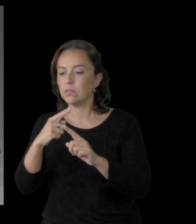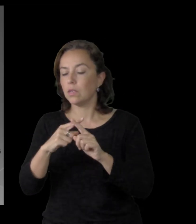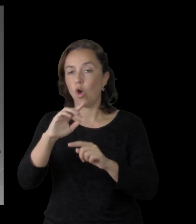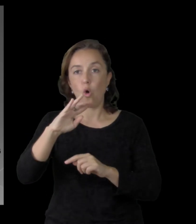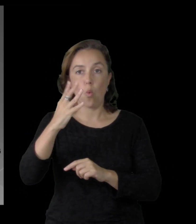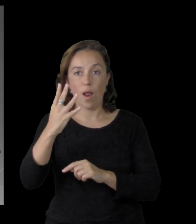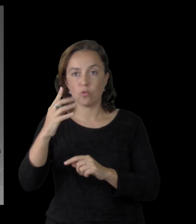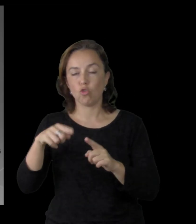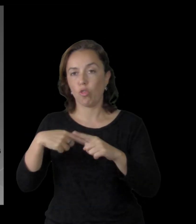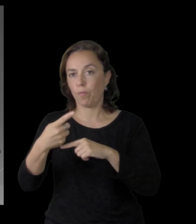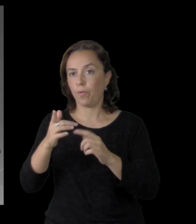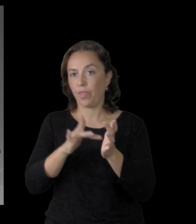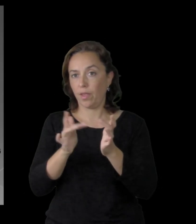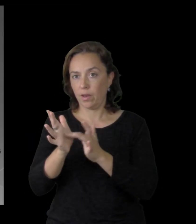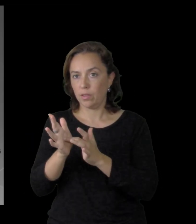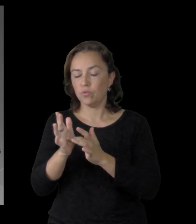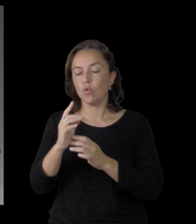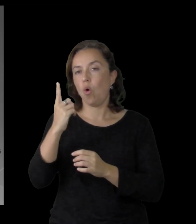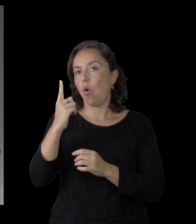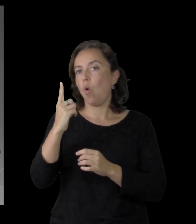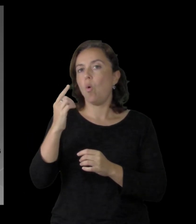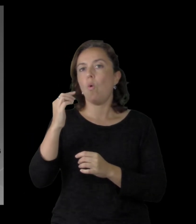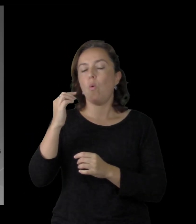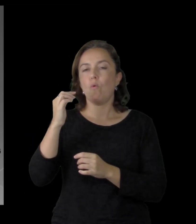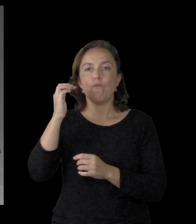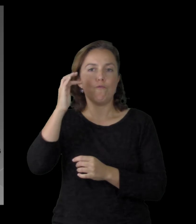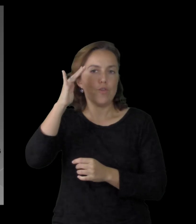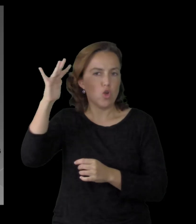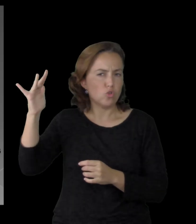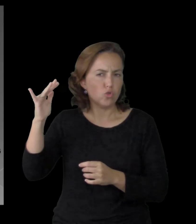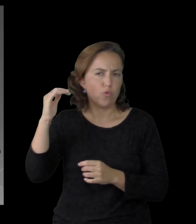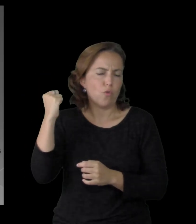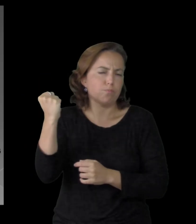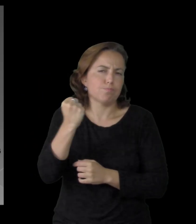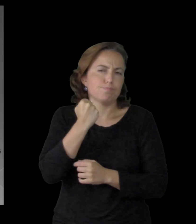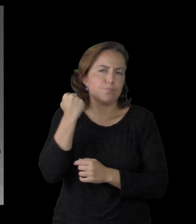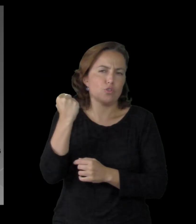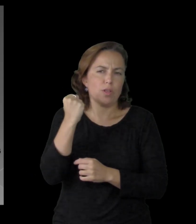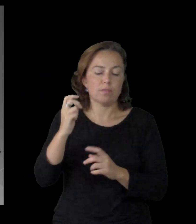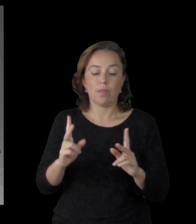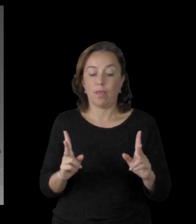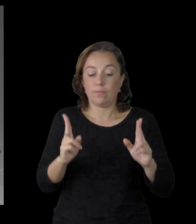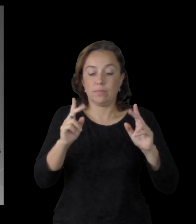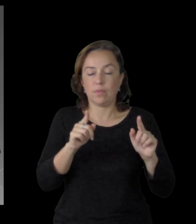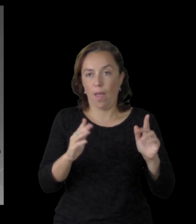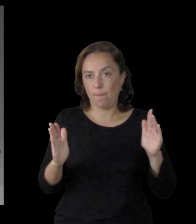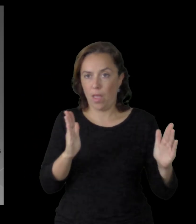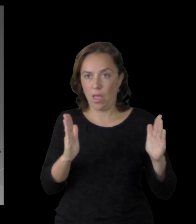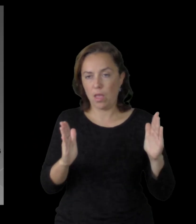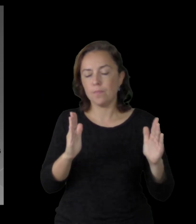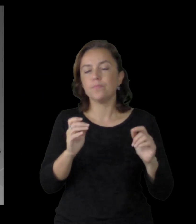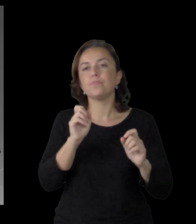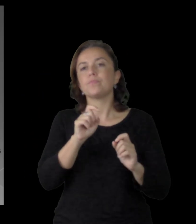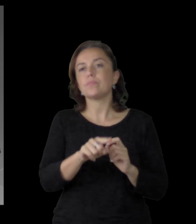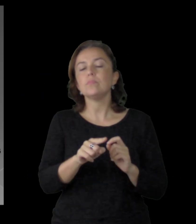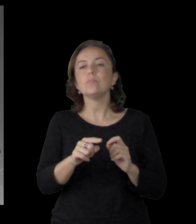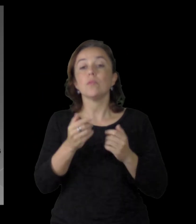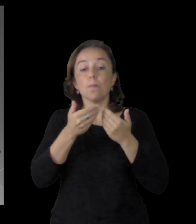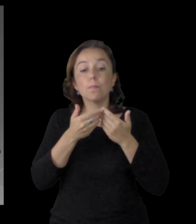de los grandes pensadores y filósofos de esa etapa donde es el inicio de la Edad Media